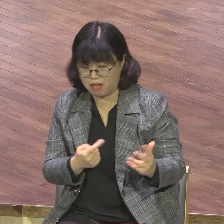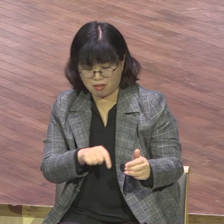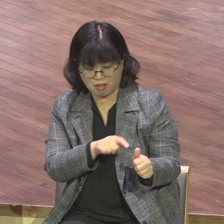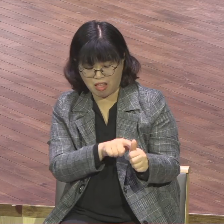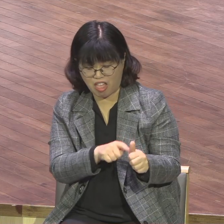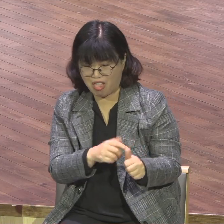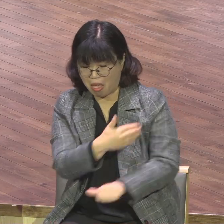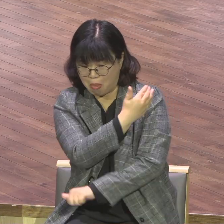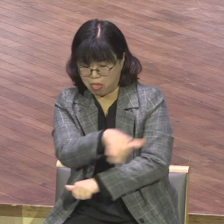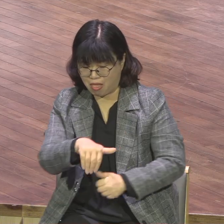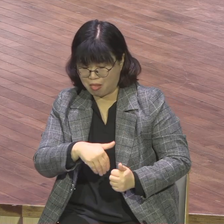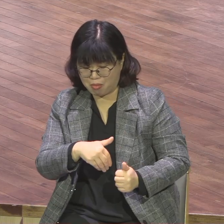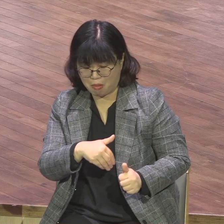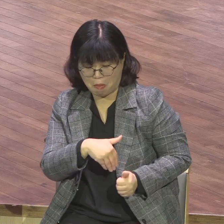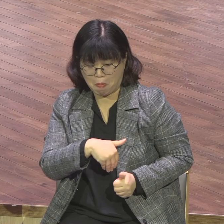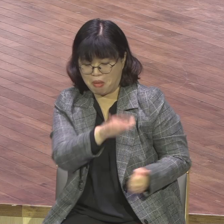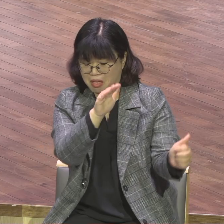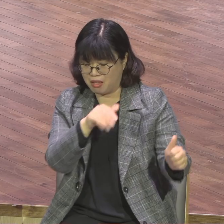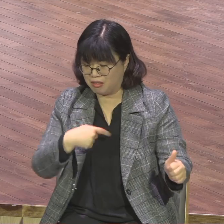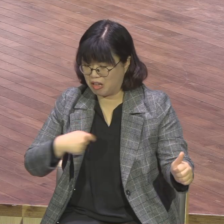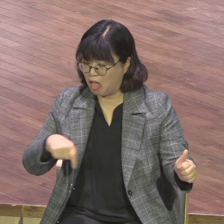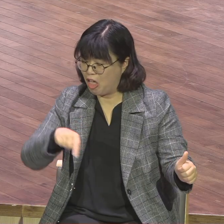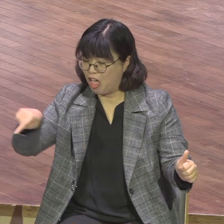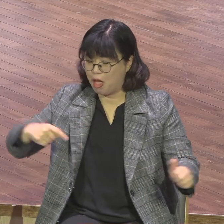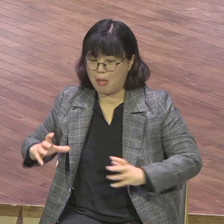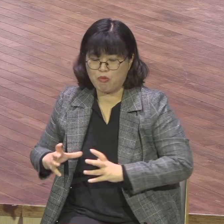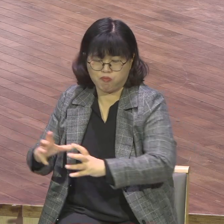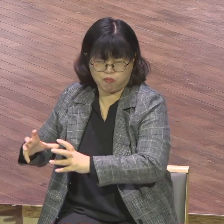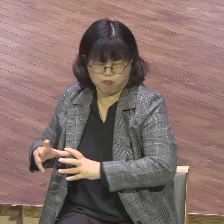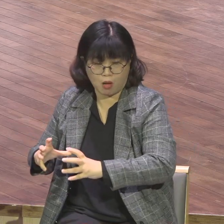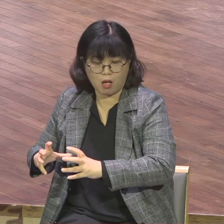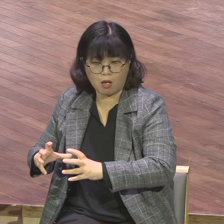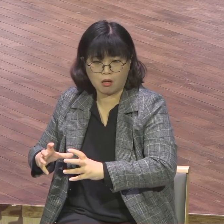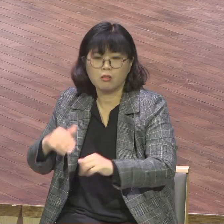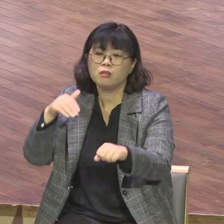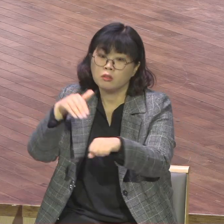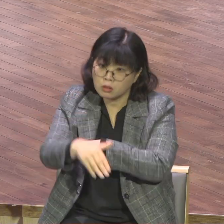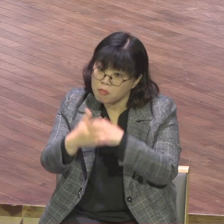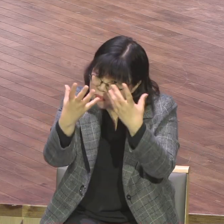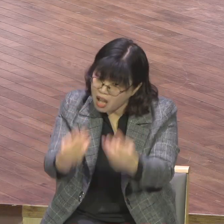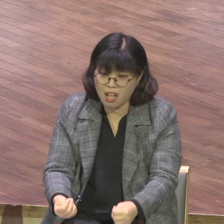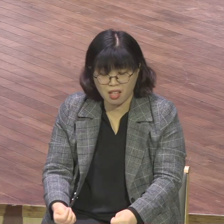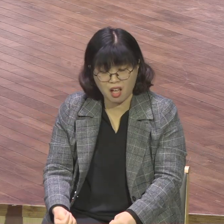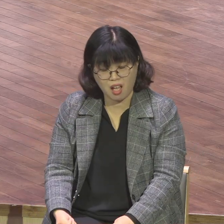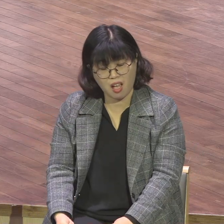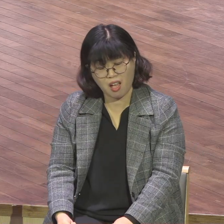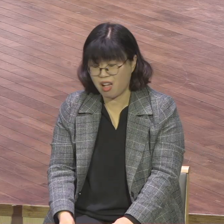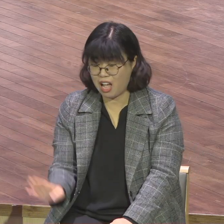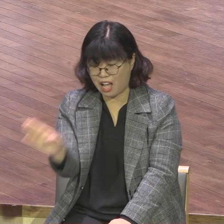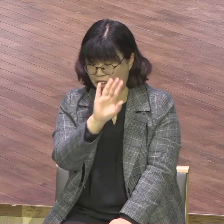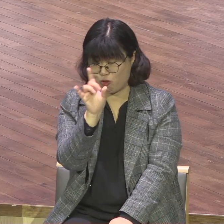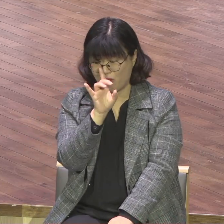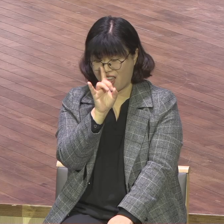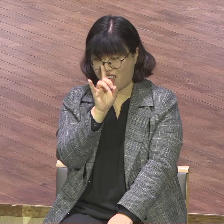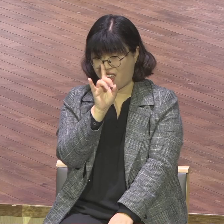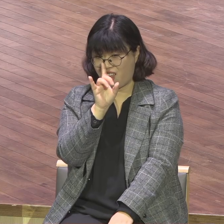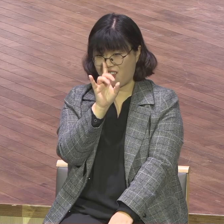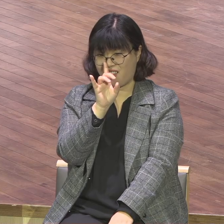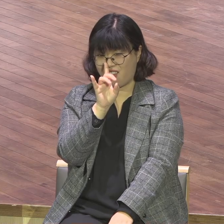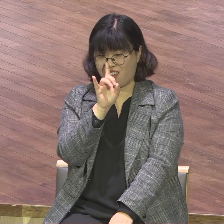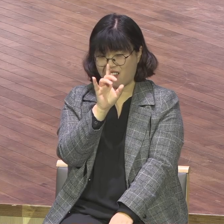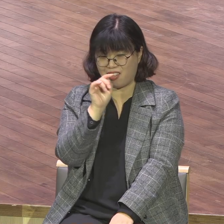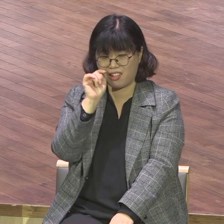그 성인도 못 받은 거예요. 그런 분들이 제가 볼 때 엄청 많아요. 우리 교회는 없지만은.